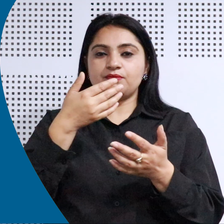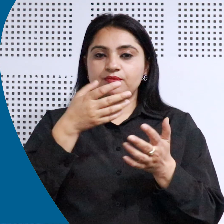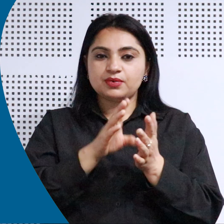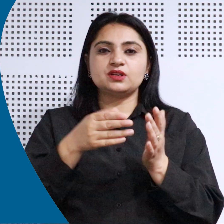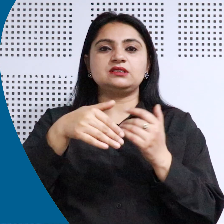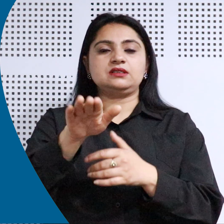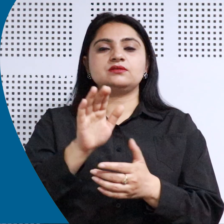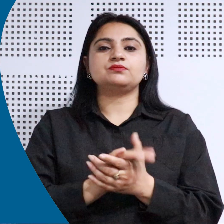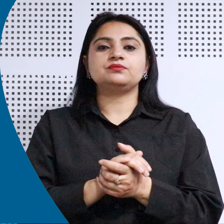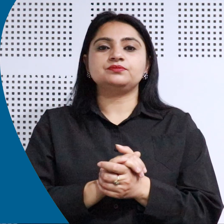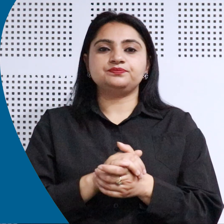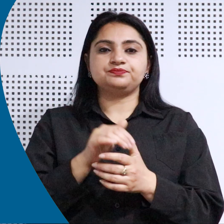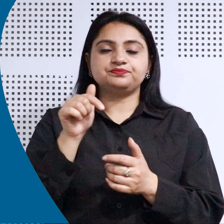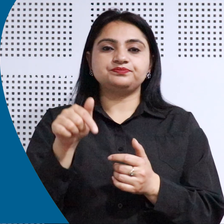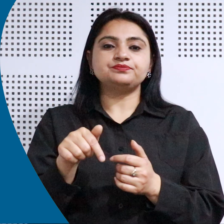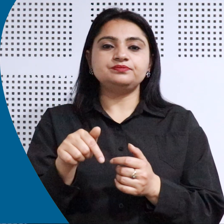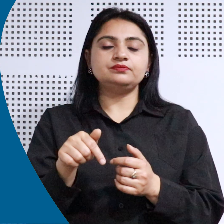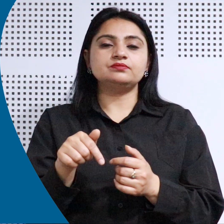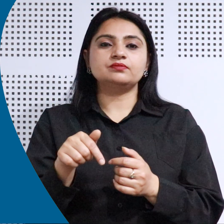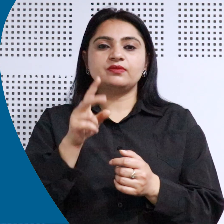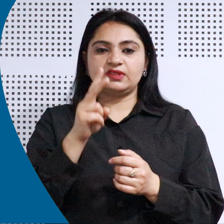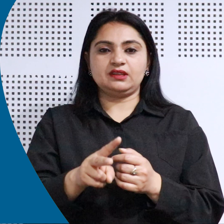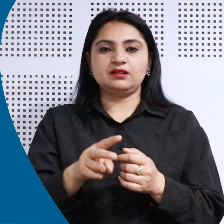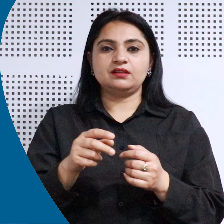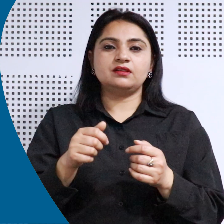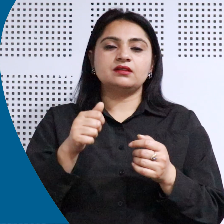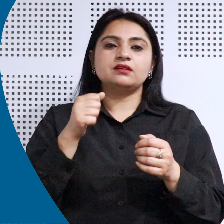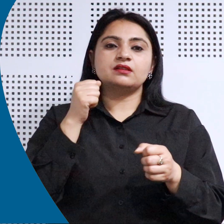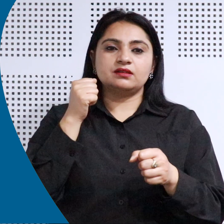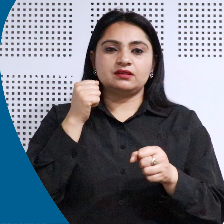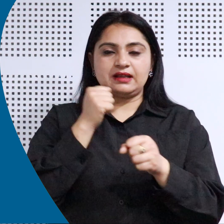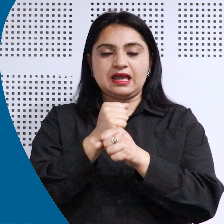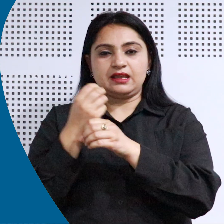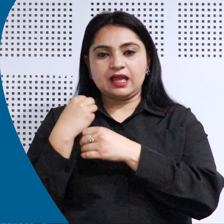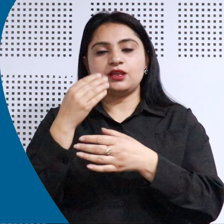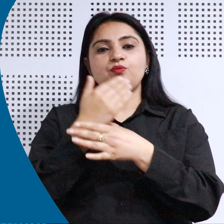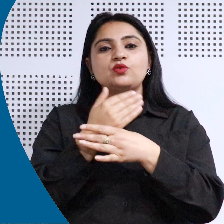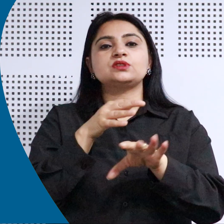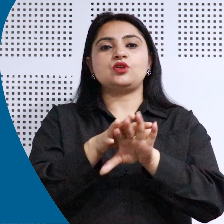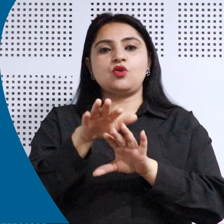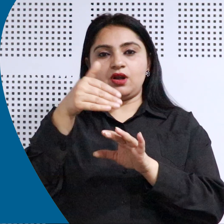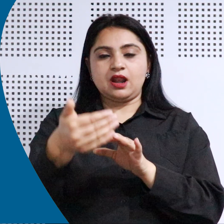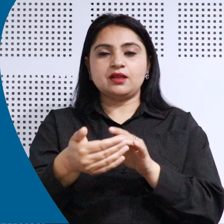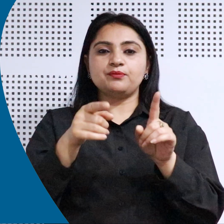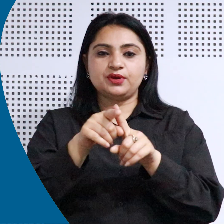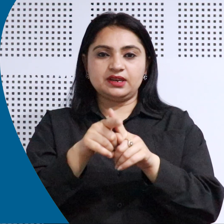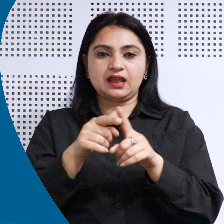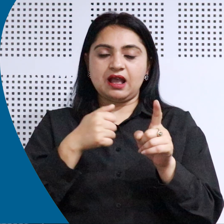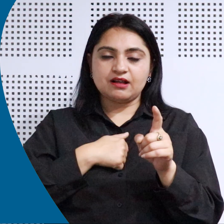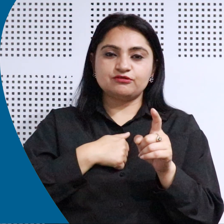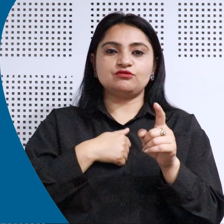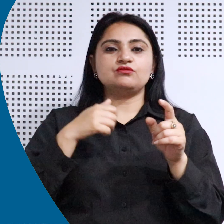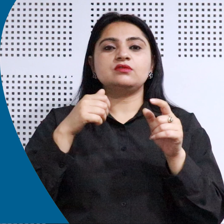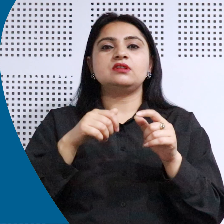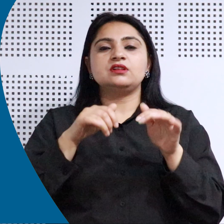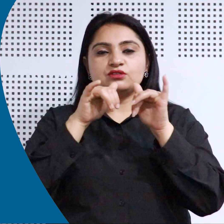जान्छ। कार्यकारिणी अधिकृतहरू, त्यहाँको चाहिँ कार्यकारिणी प्रमुख प्रशासकहरू, उहाँहरूलाई पनि हाजिर नगराइदिने, आफ्नो